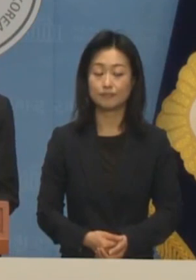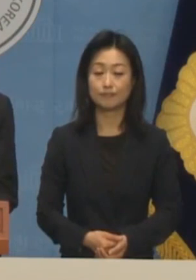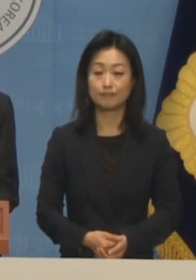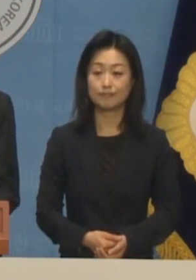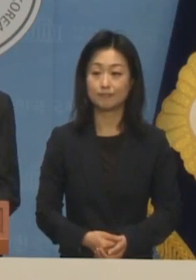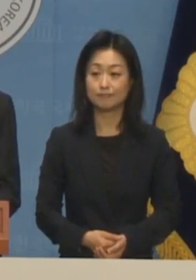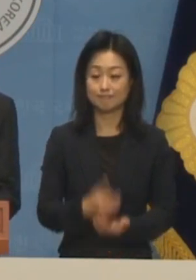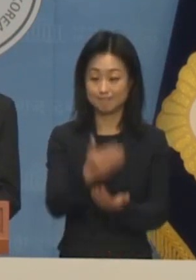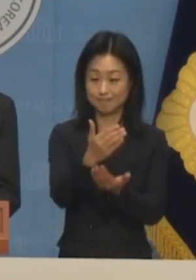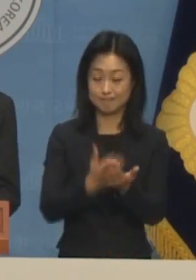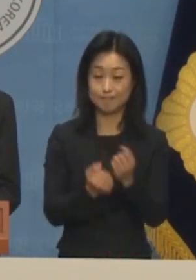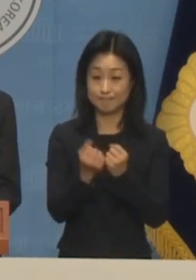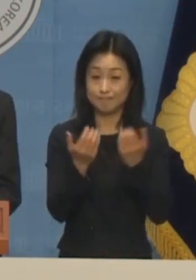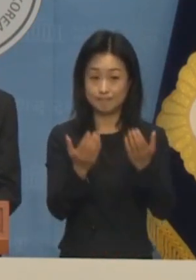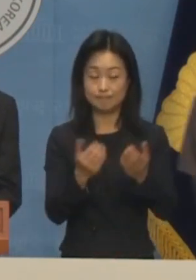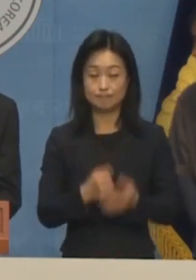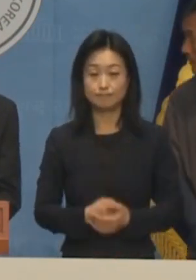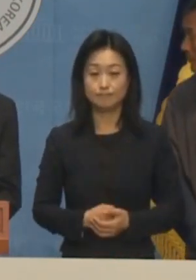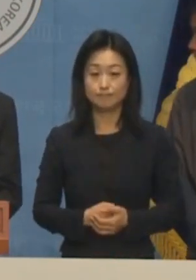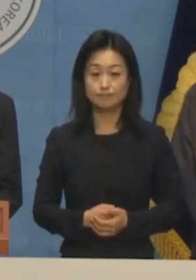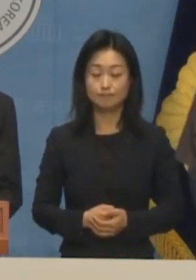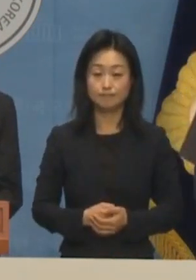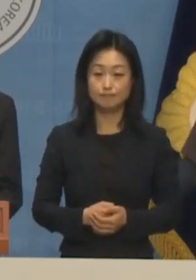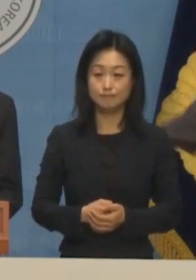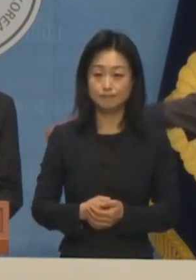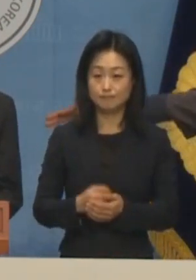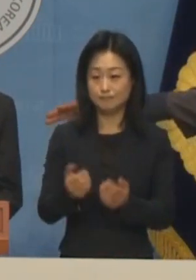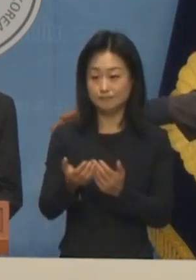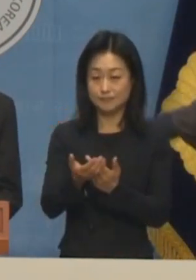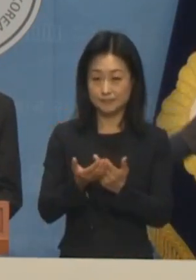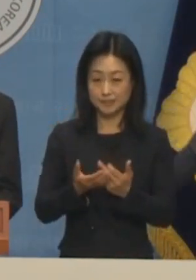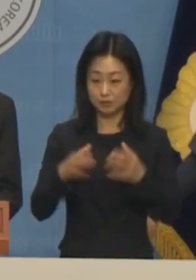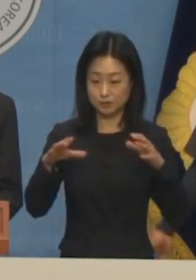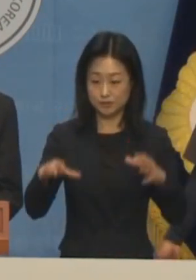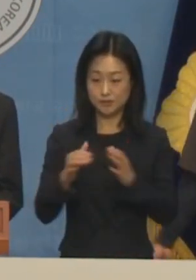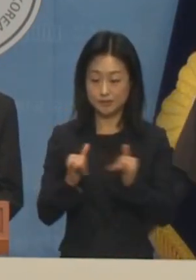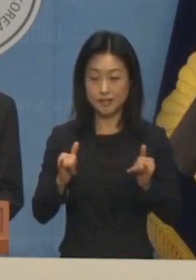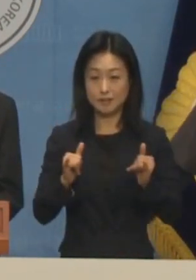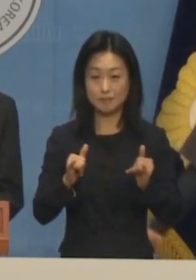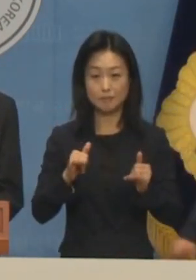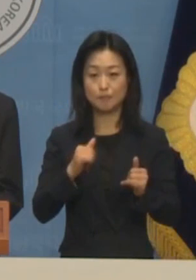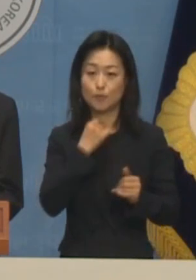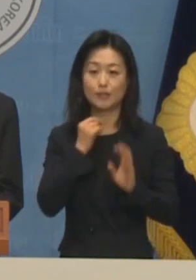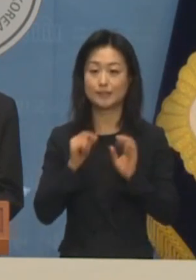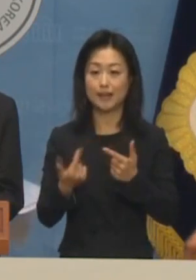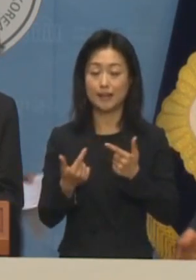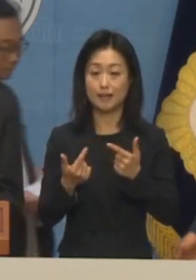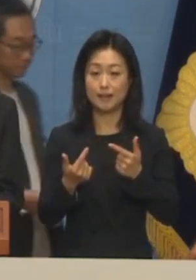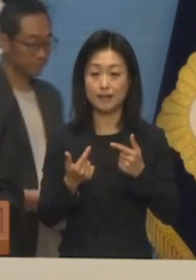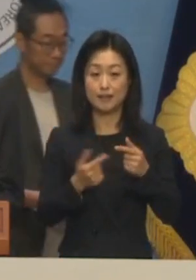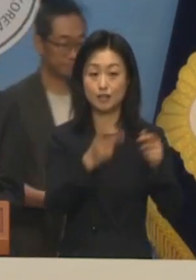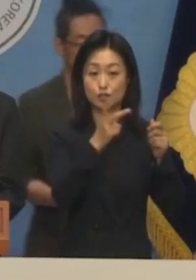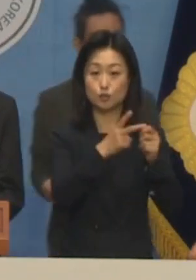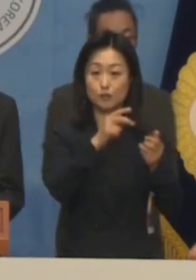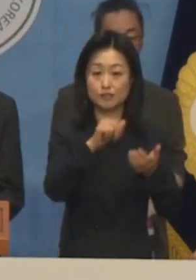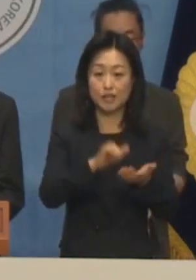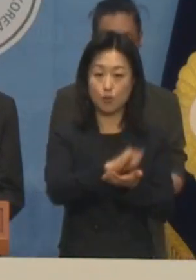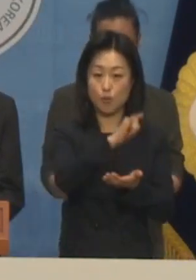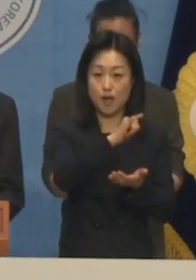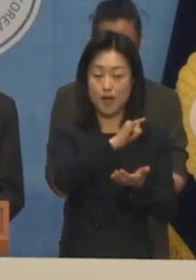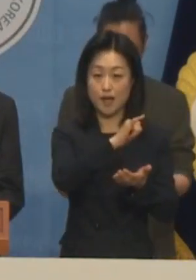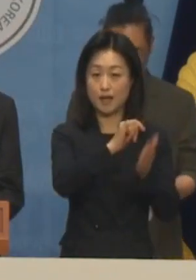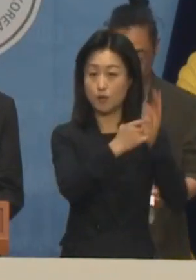예, 낭독하겠습니다. 제주도민 반대한다. 윤석열 정부는 제주 제2공항 기본계획 고시